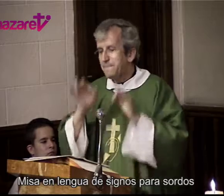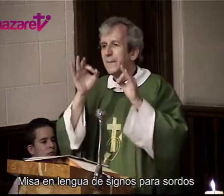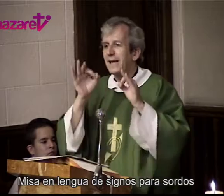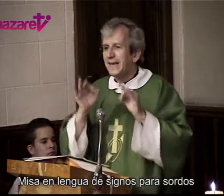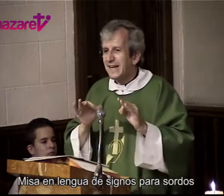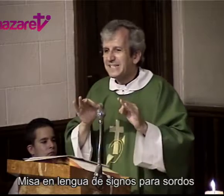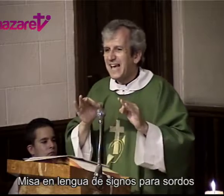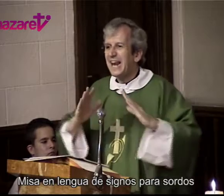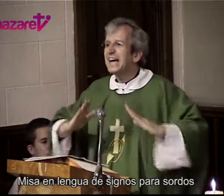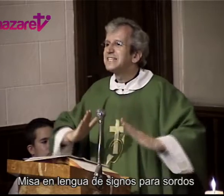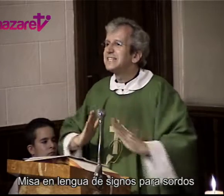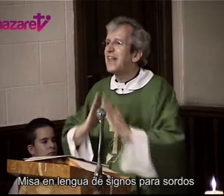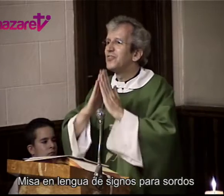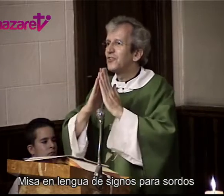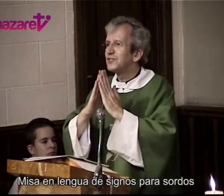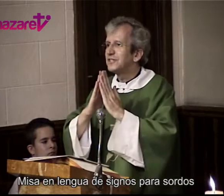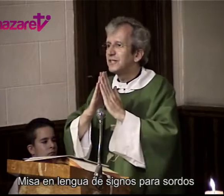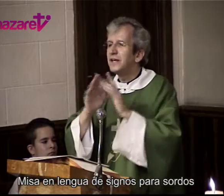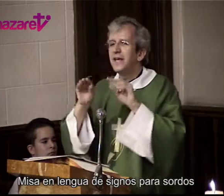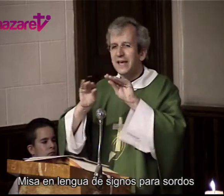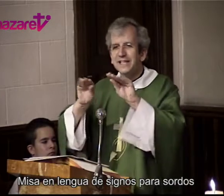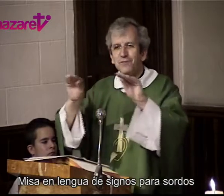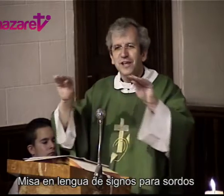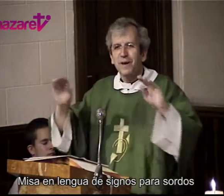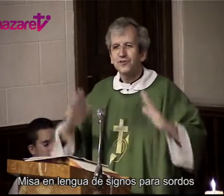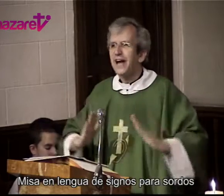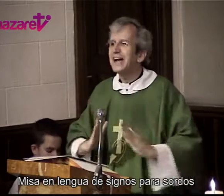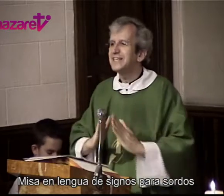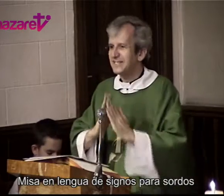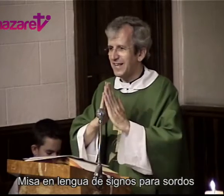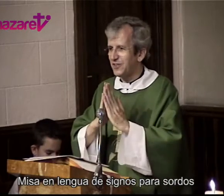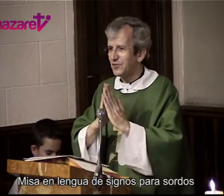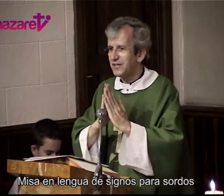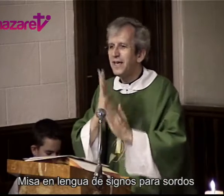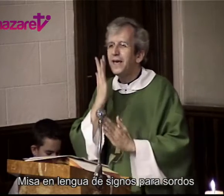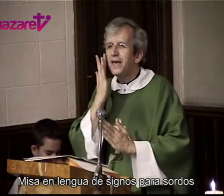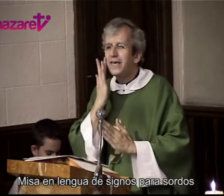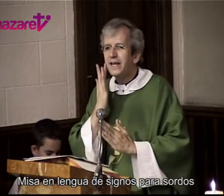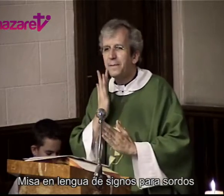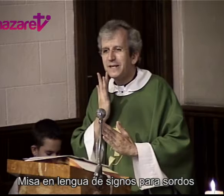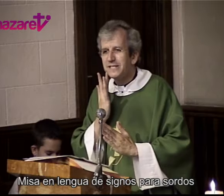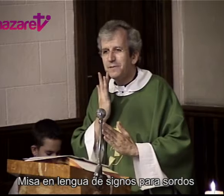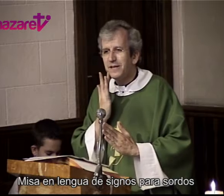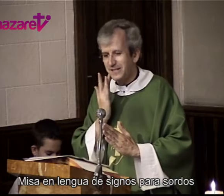que ser santos, es decir, estamos llamados a ser santos, irreprensibles